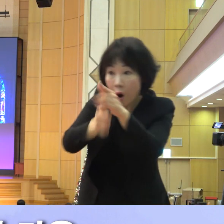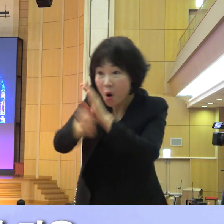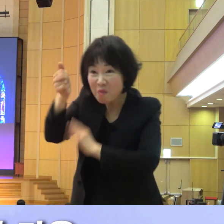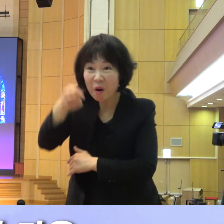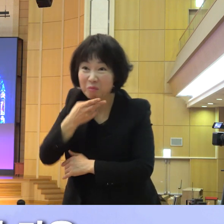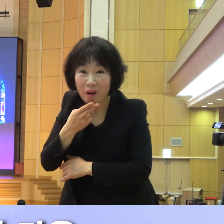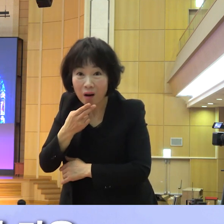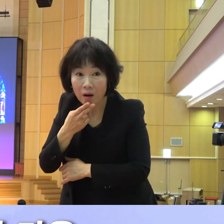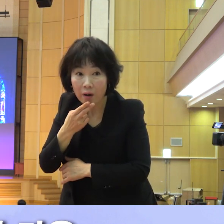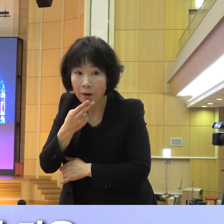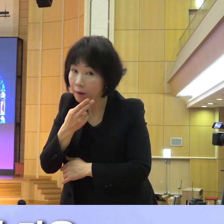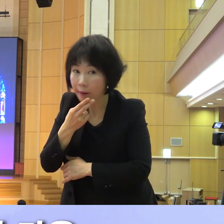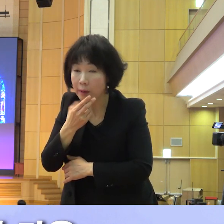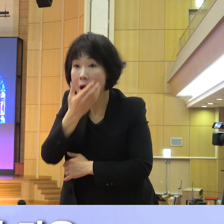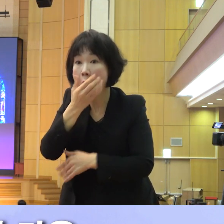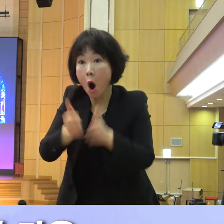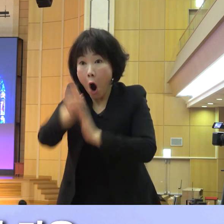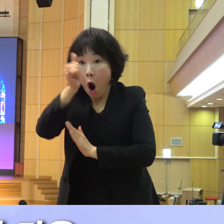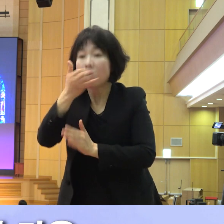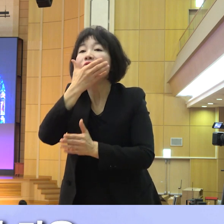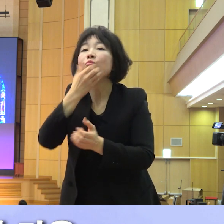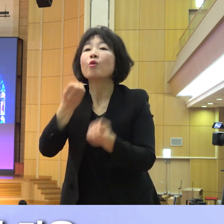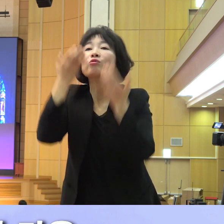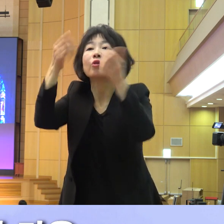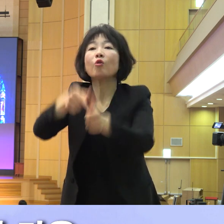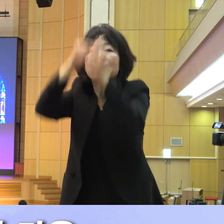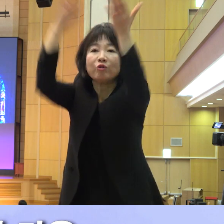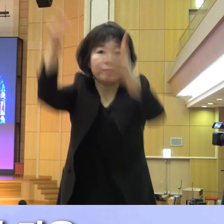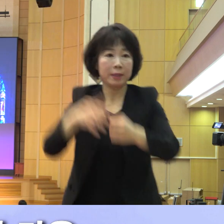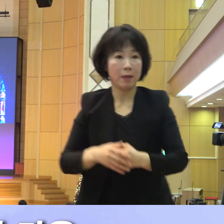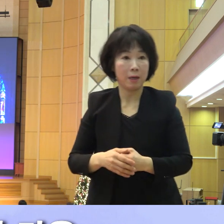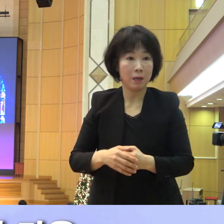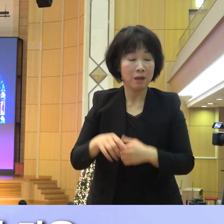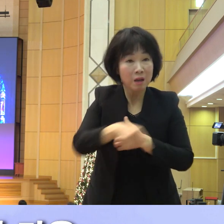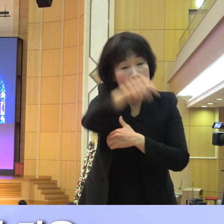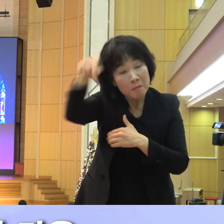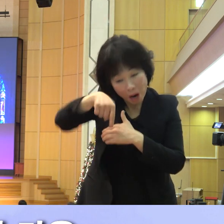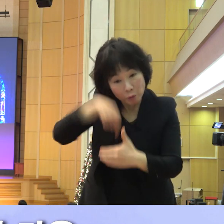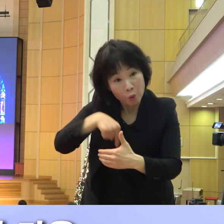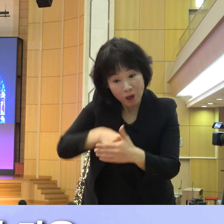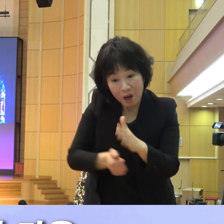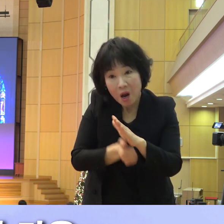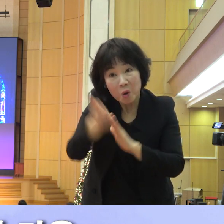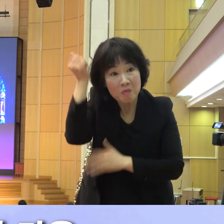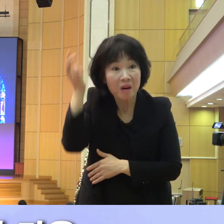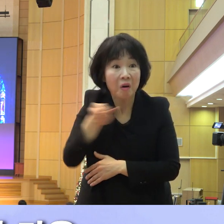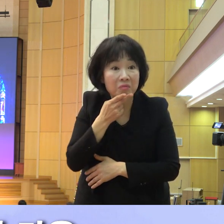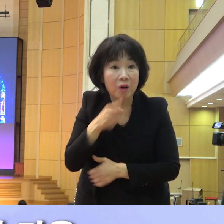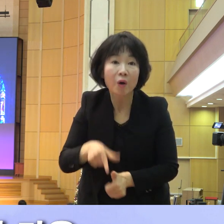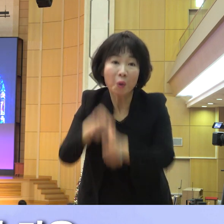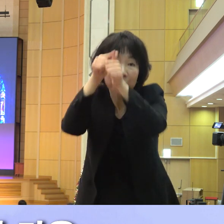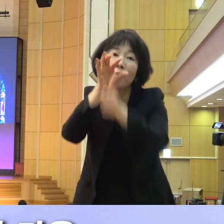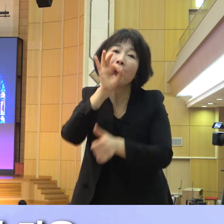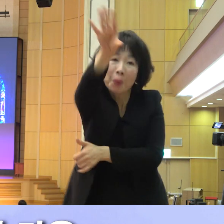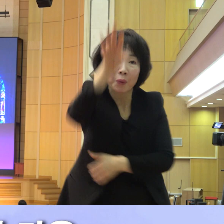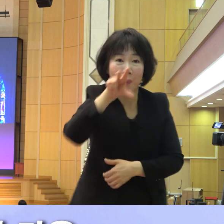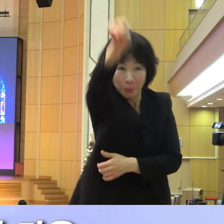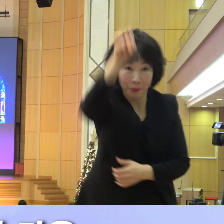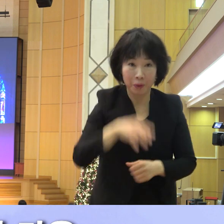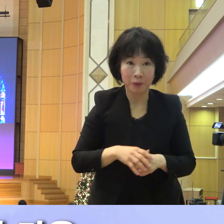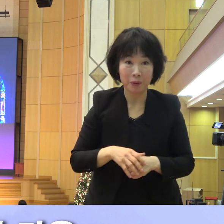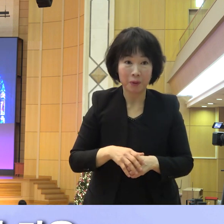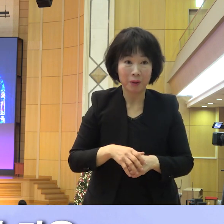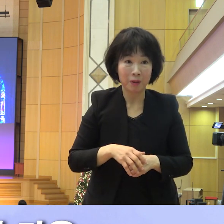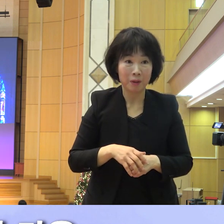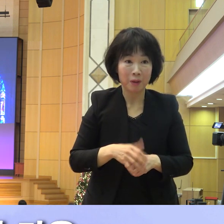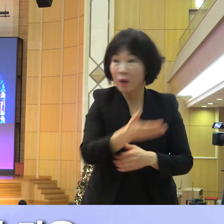소망하는 자에게 구원이 있다고 했고, 소망이 없는 자에게는 구원이 있을 수 없으며, 디모데서에 보니까